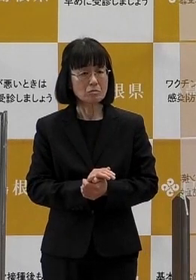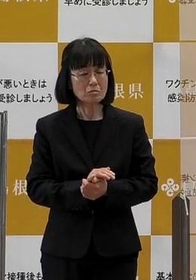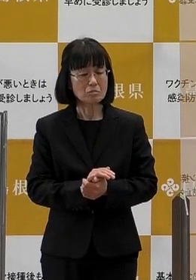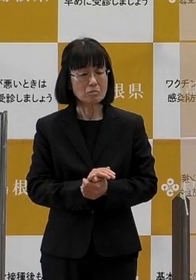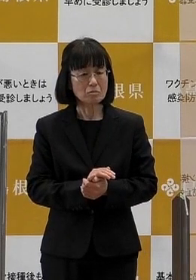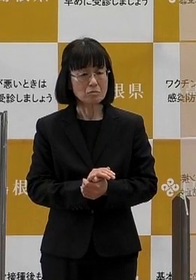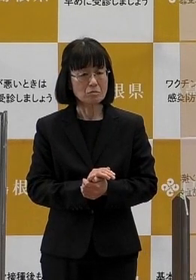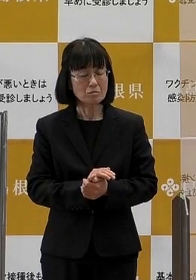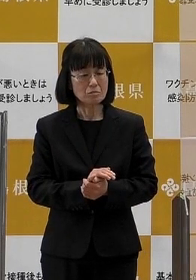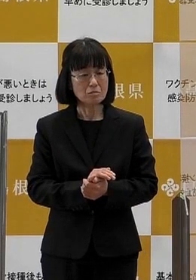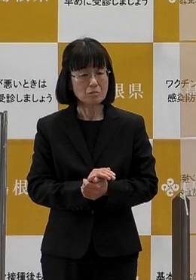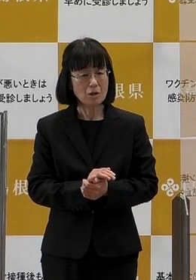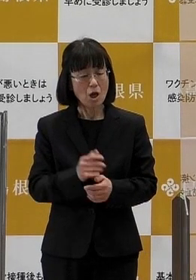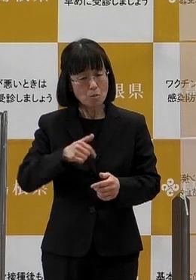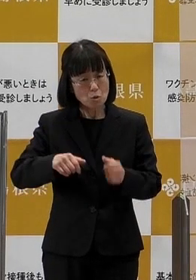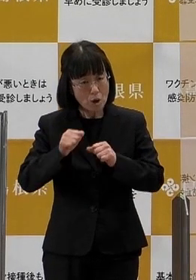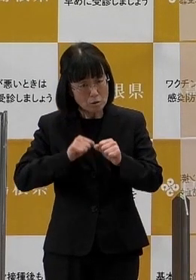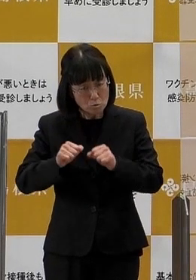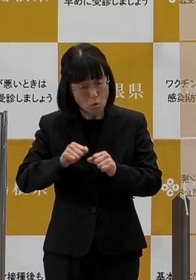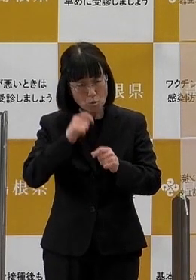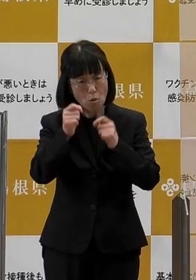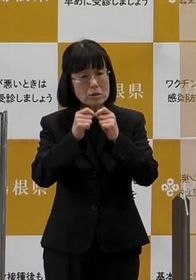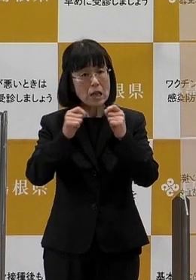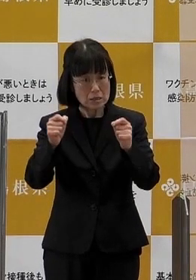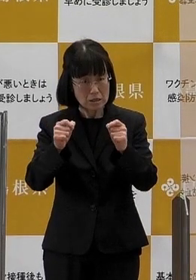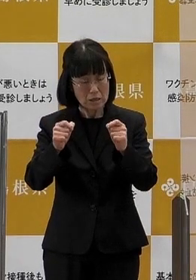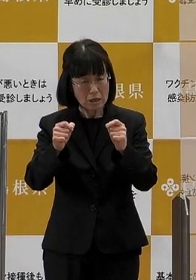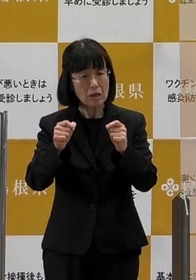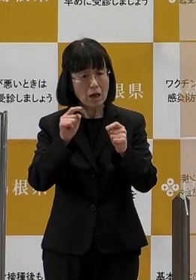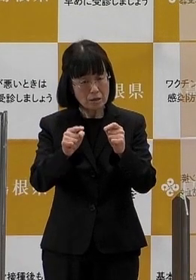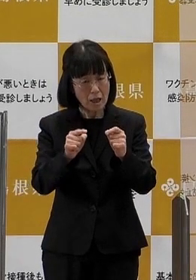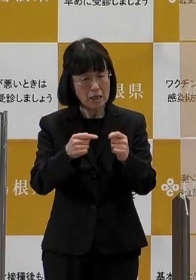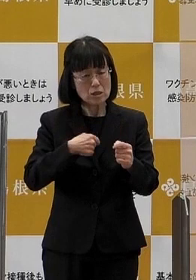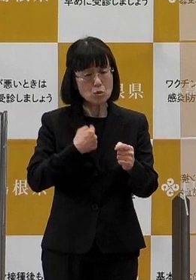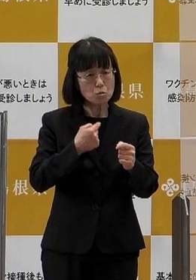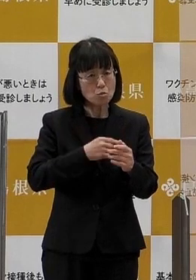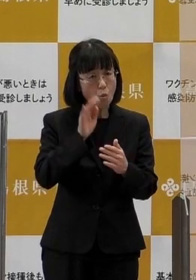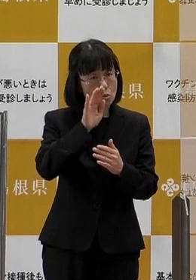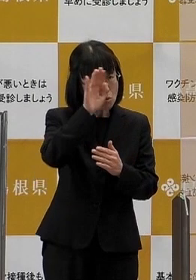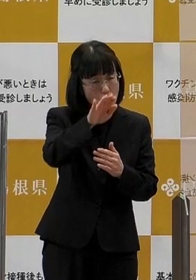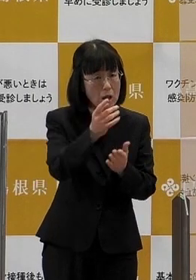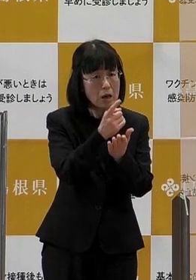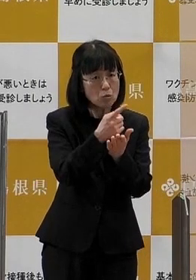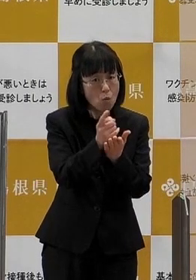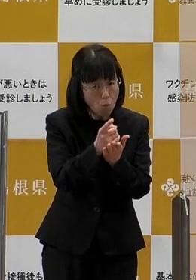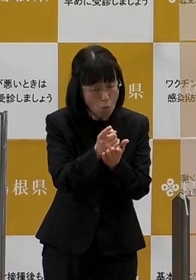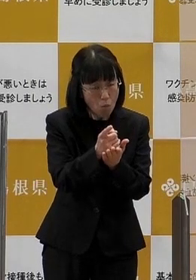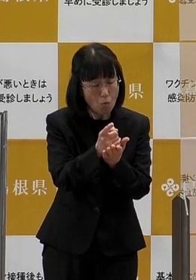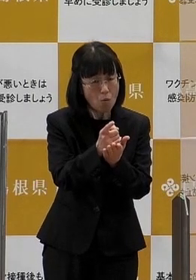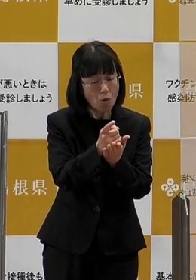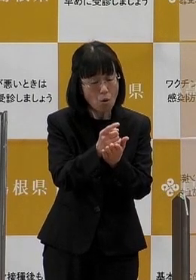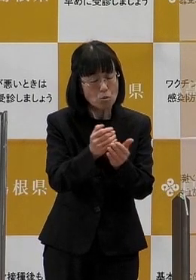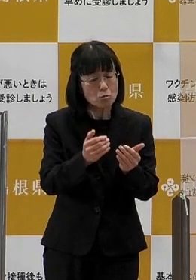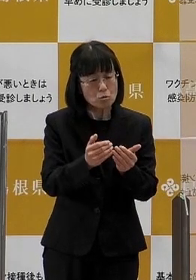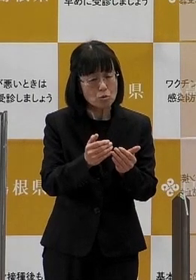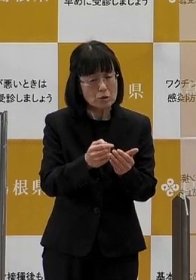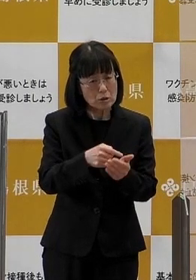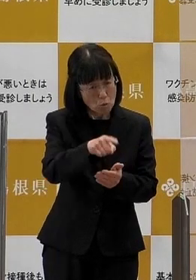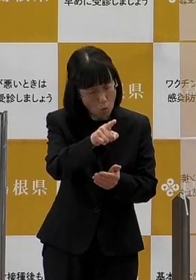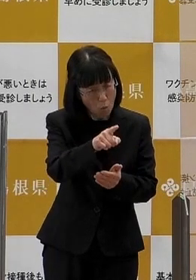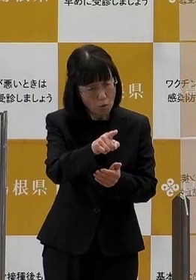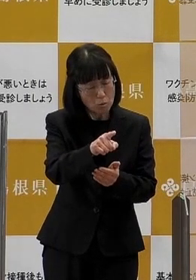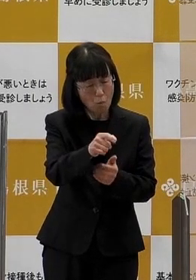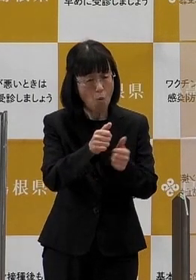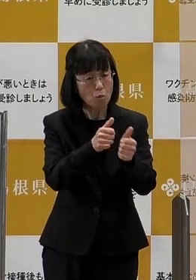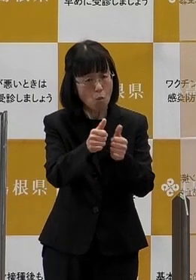その部活動の成績をもとにですね、自分の進路、自分の進みたいその